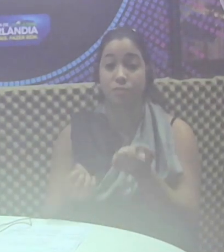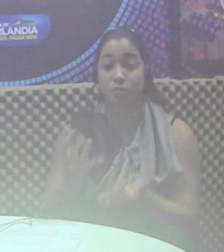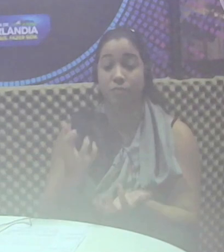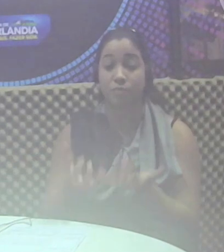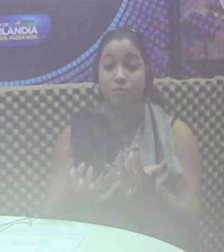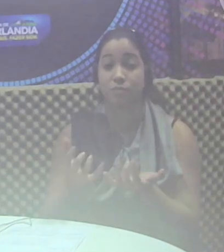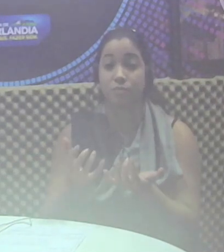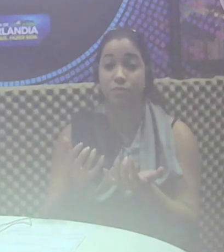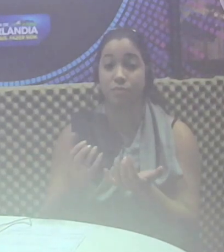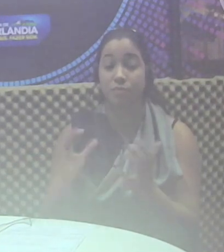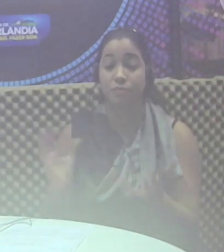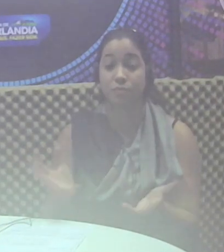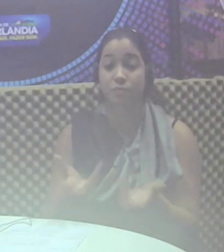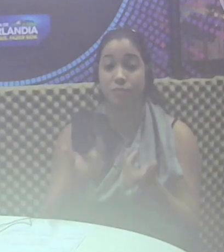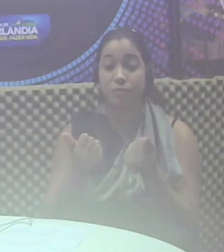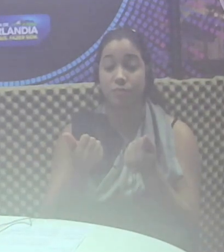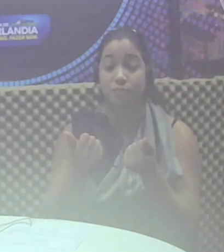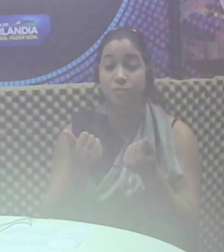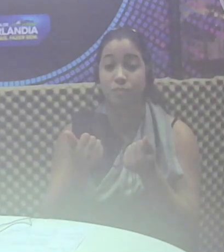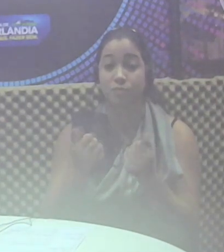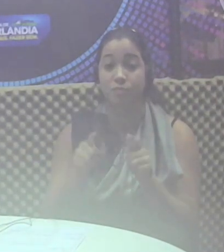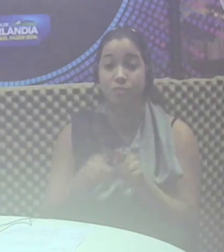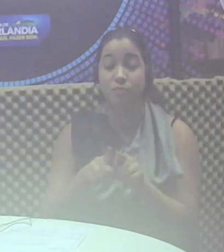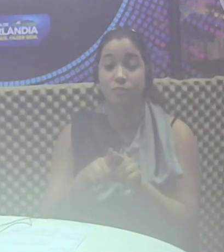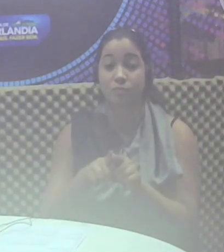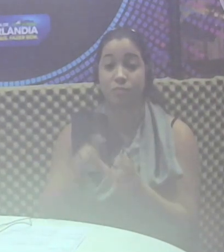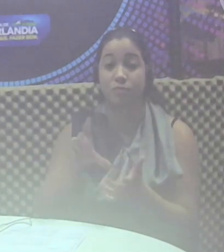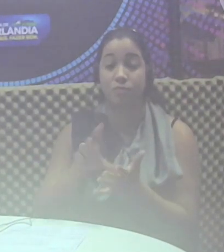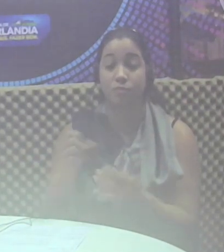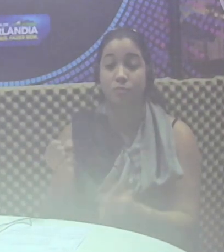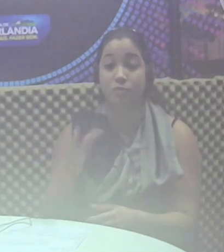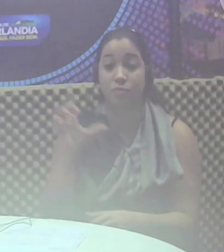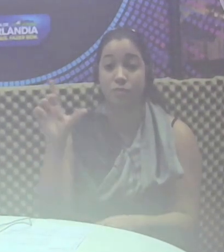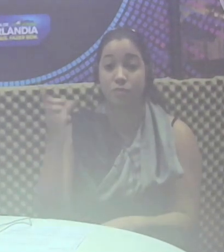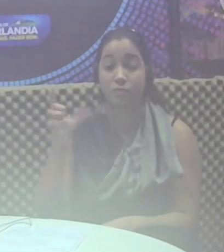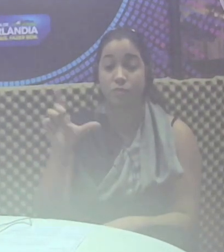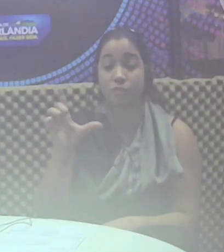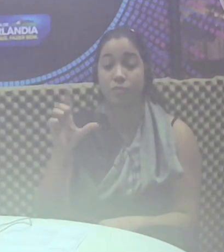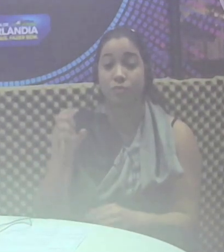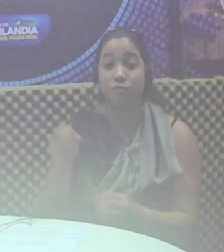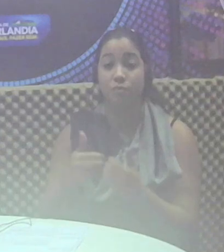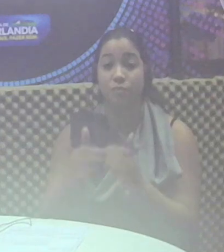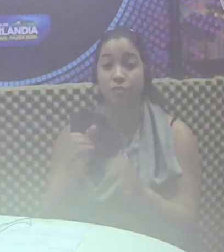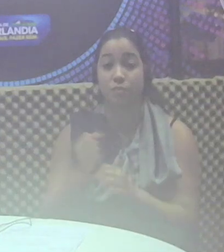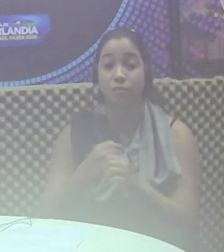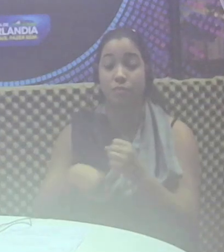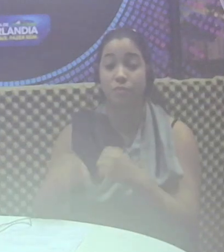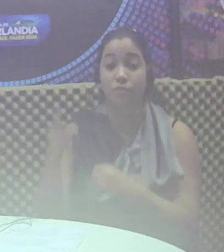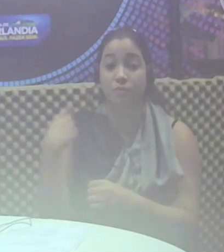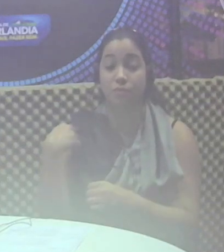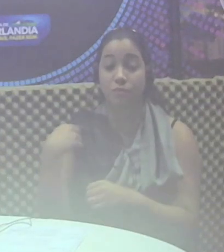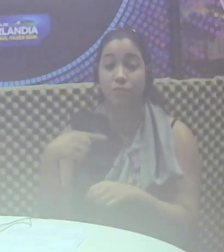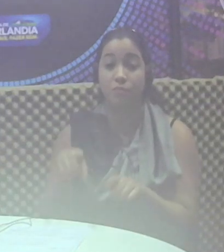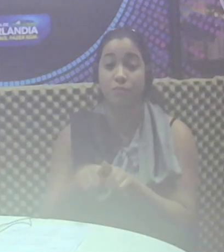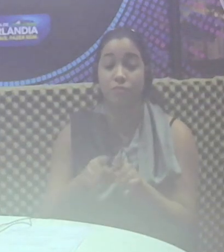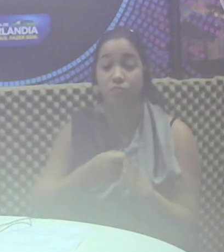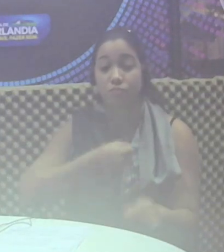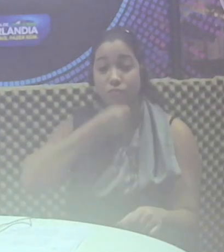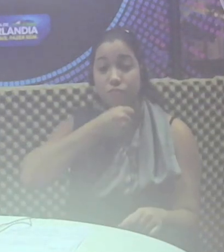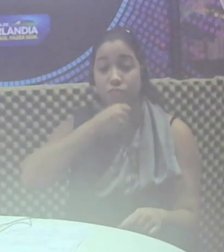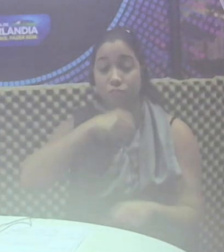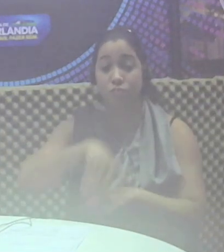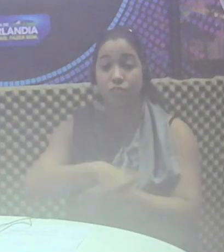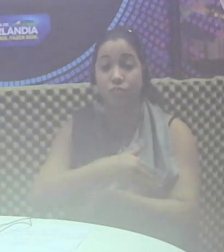no Complexo Social do bairro Maravilha, na nova sede do Luizotti de Freitas, inaugurada no ano passado, e no antigo endereço da